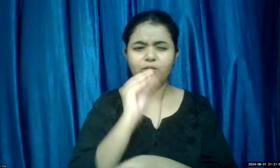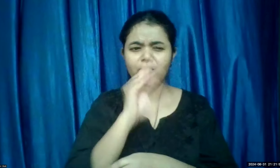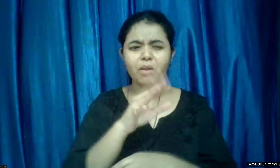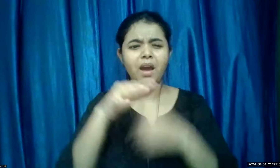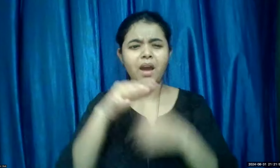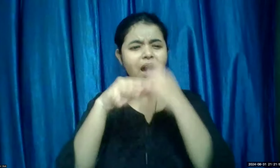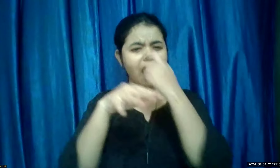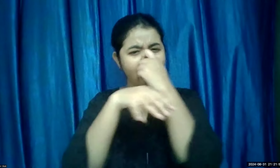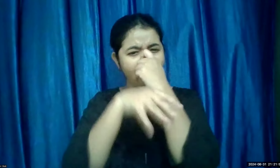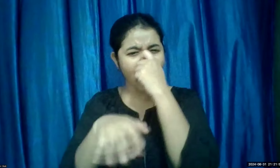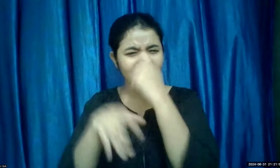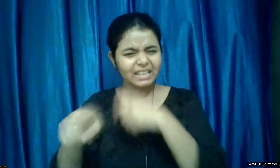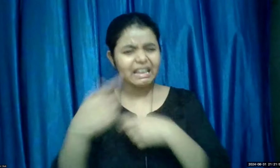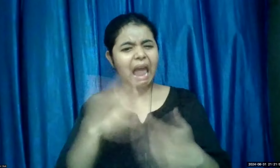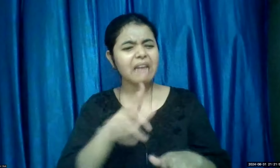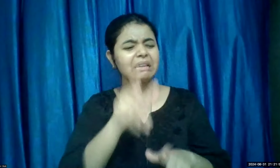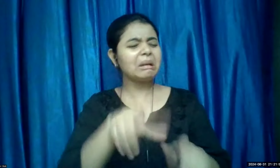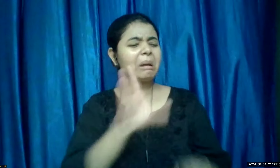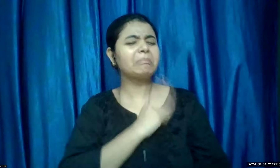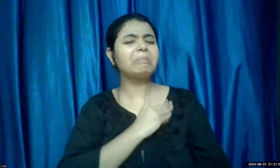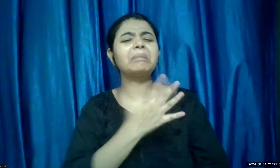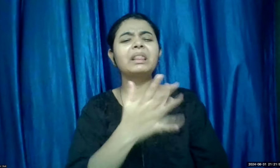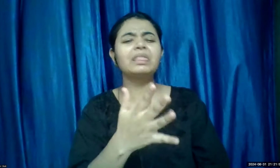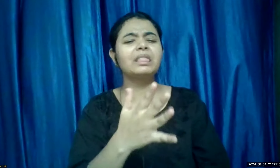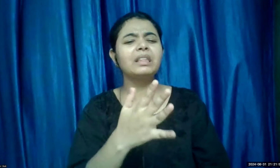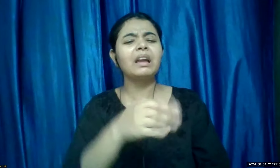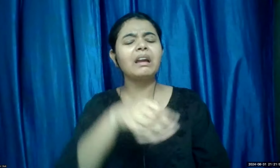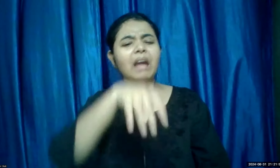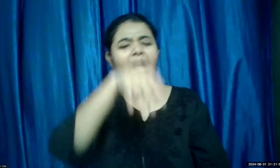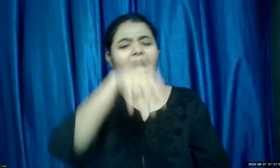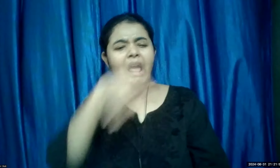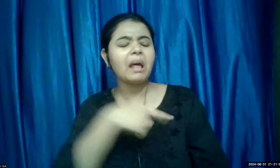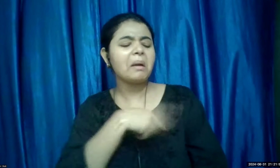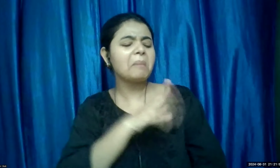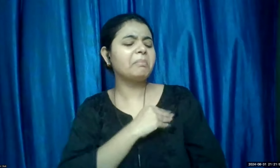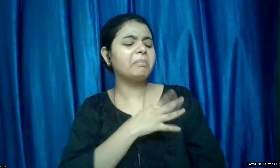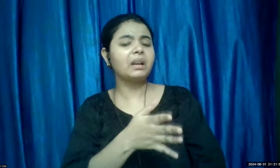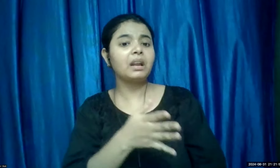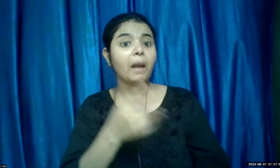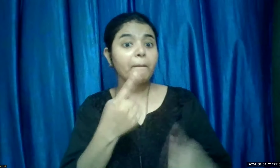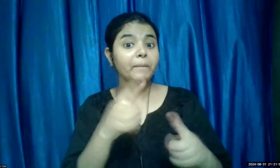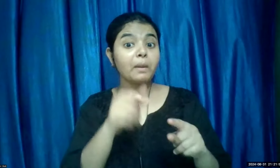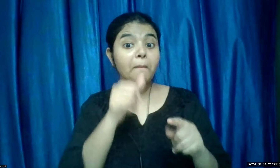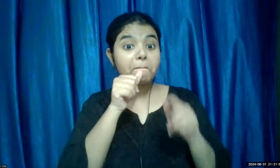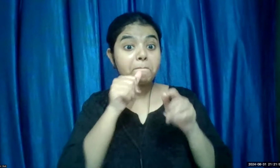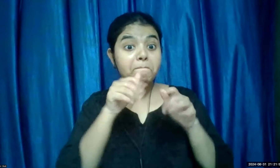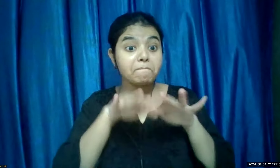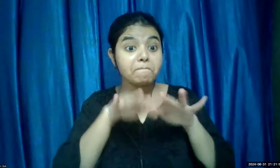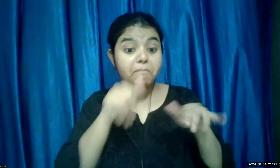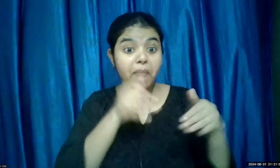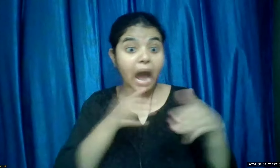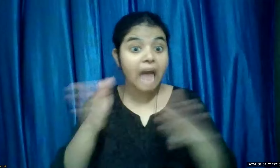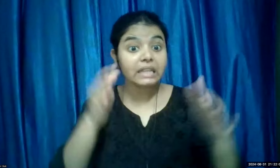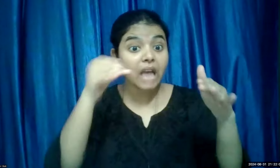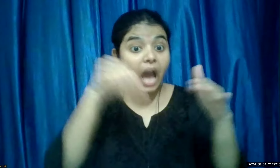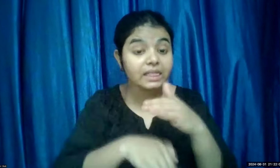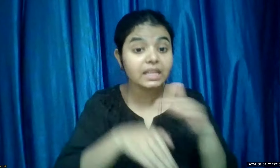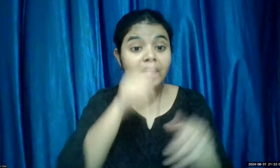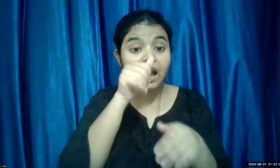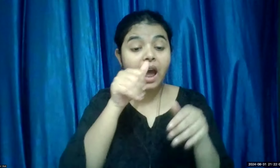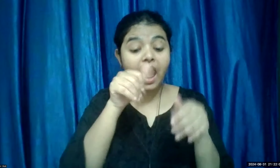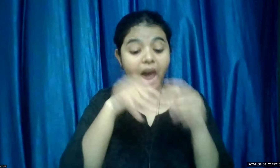बहुत शक्तिशाली होता है। लेकिन हाथी की शक्ति पानी के अंदर कम हो जाती है और मगरमच्छ की शक्ति तो